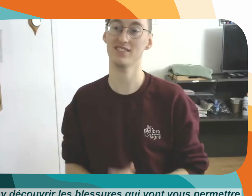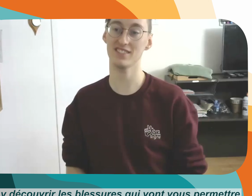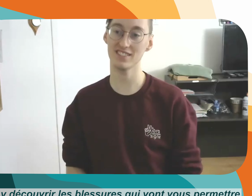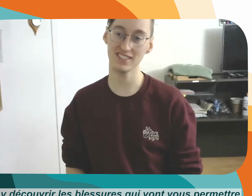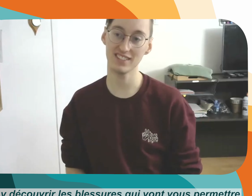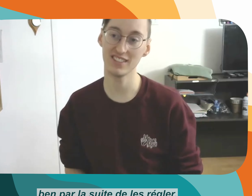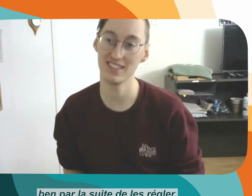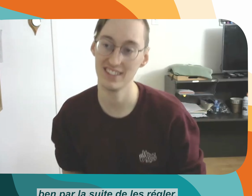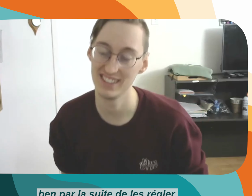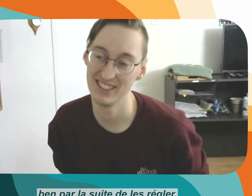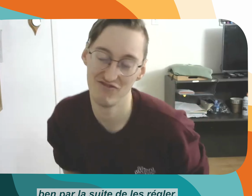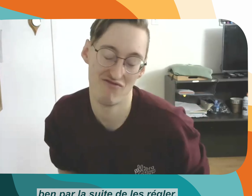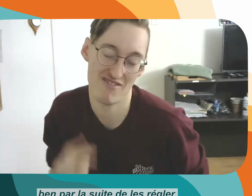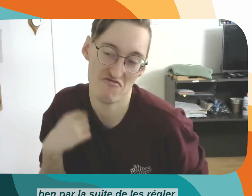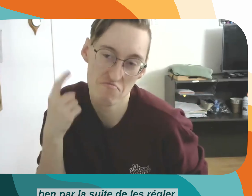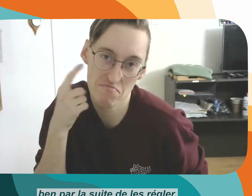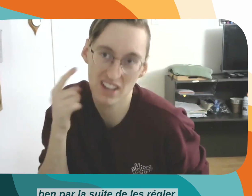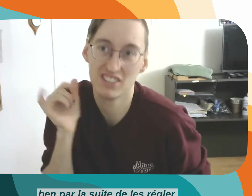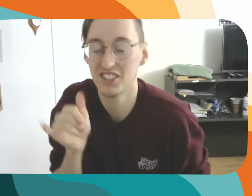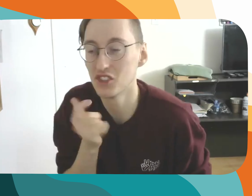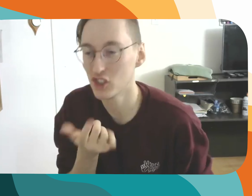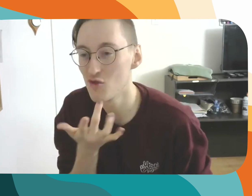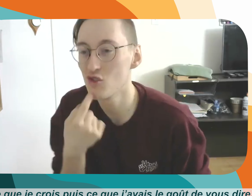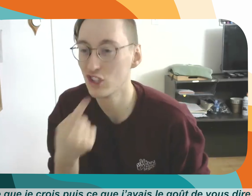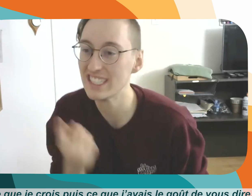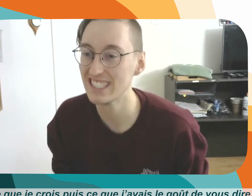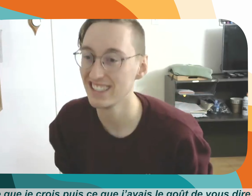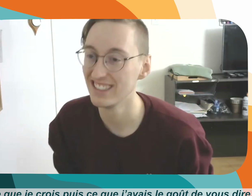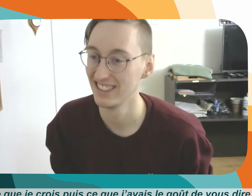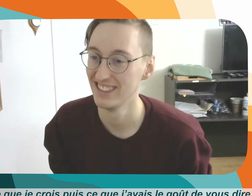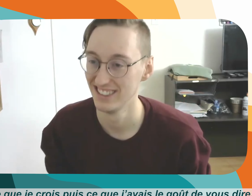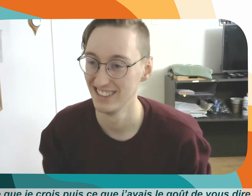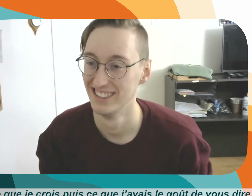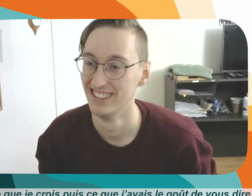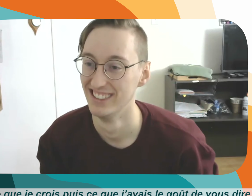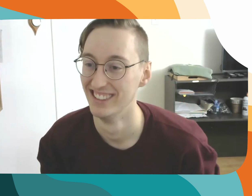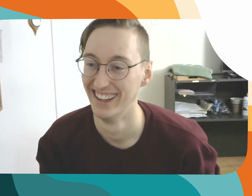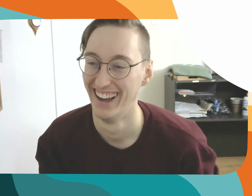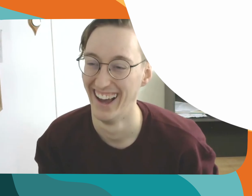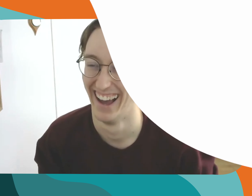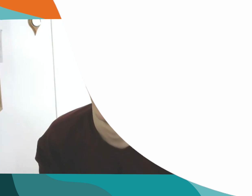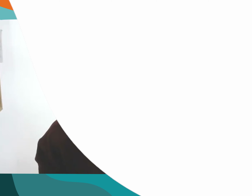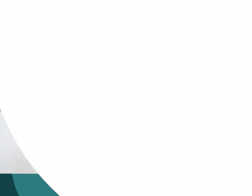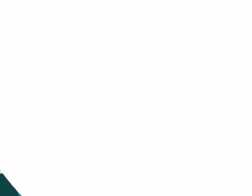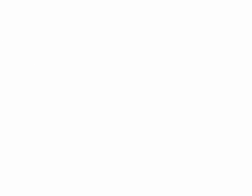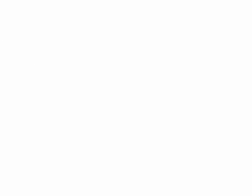vont vous permettre, par la suite, de les régler. C'est ce que je crois et que j'avais le coup de vous dire.